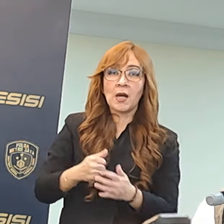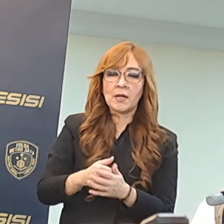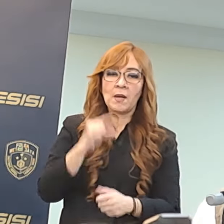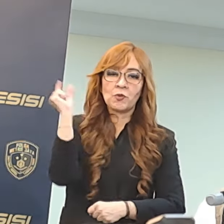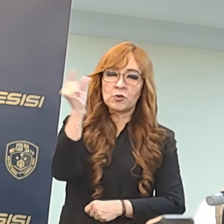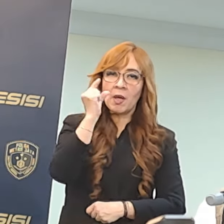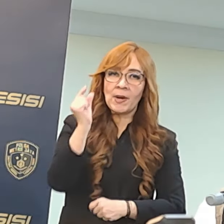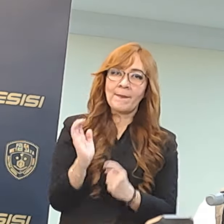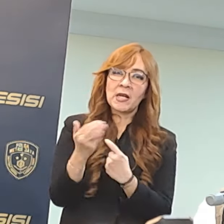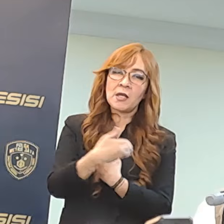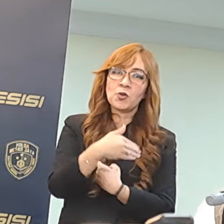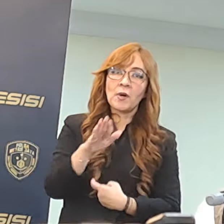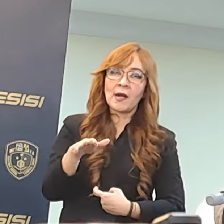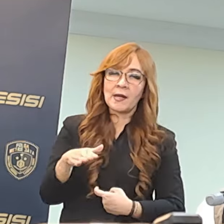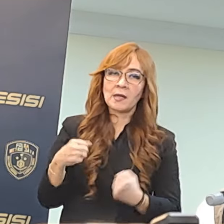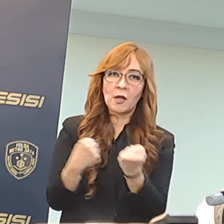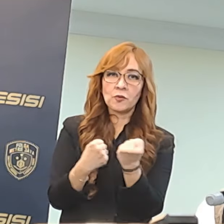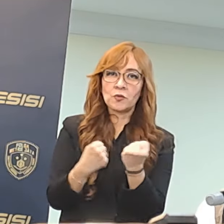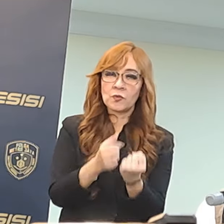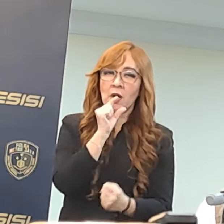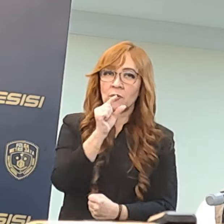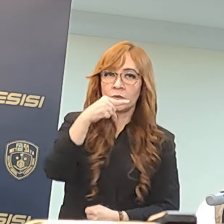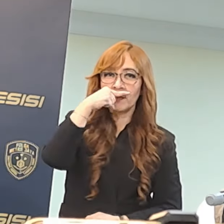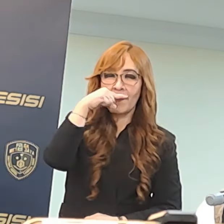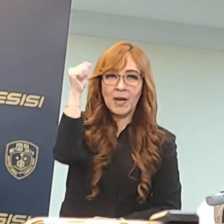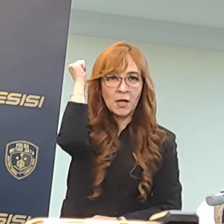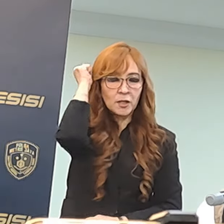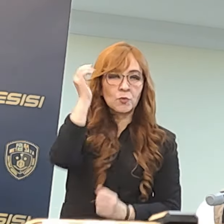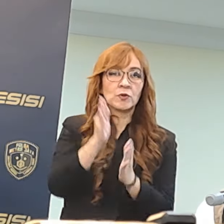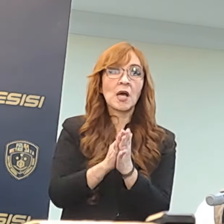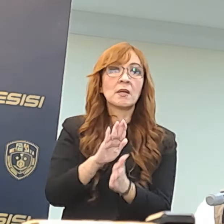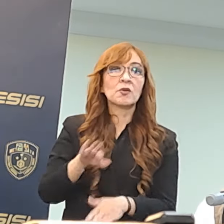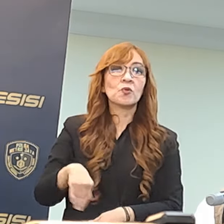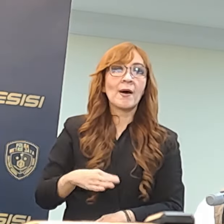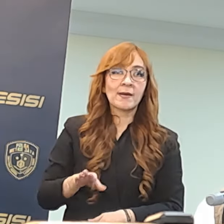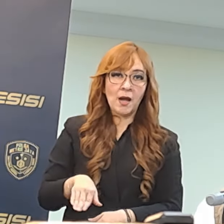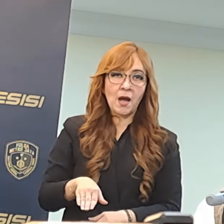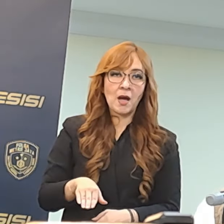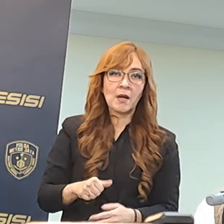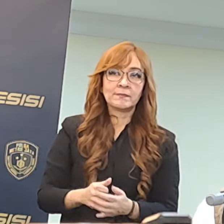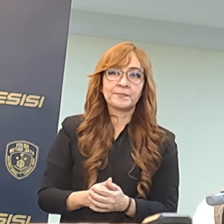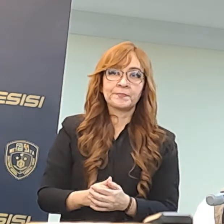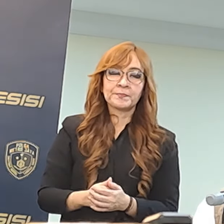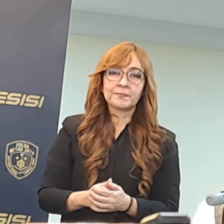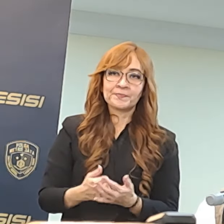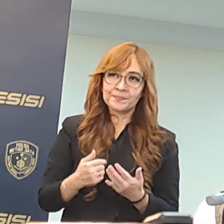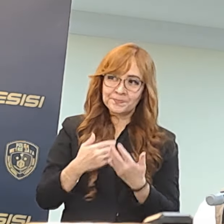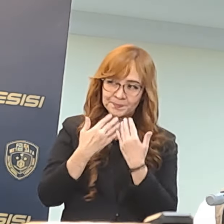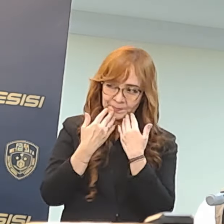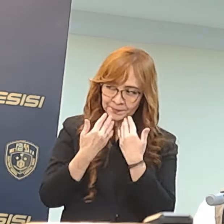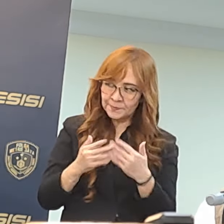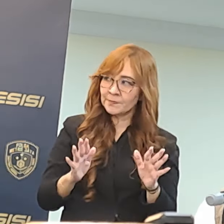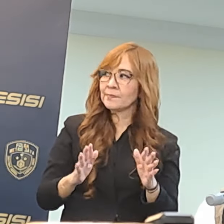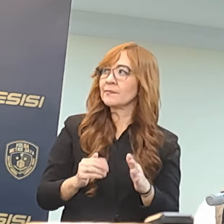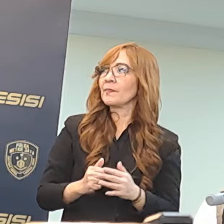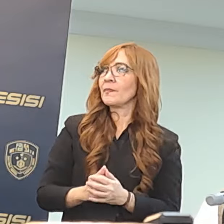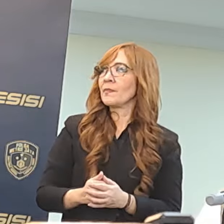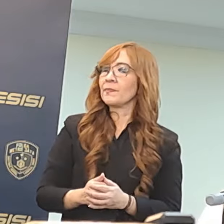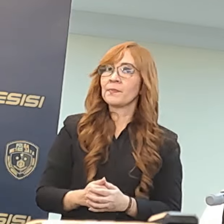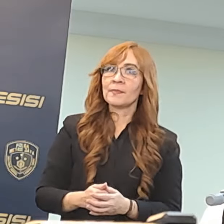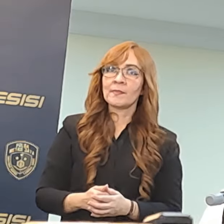perlindungan anak dan juga support terhadap orang tua dan keluarga yang berduka. Saya pikir itu yang bisa kami sampaikan,